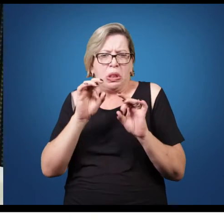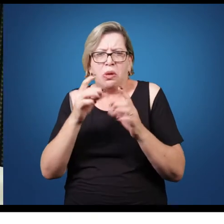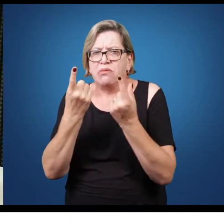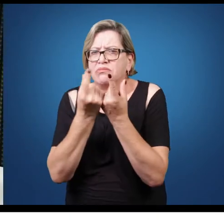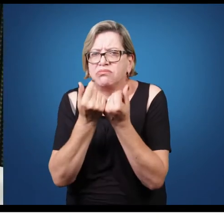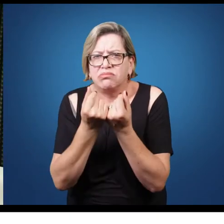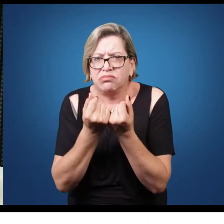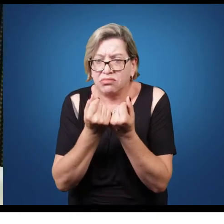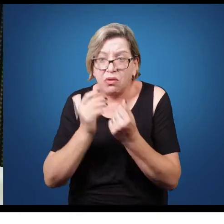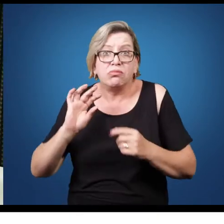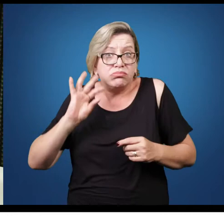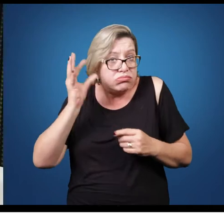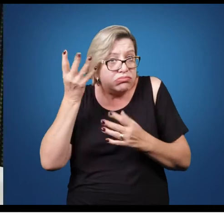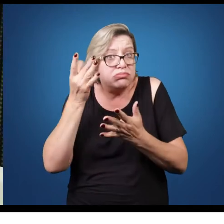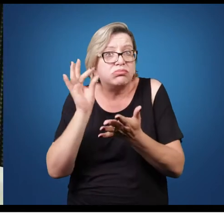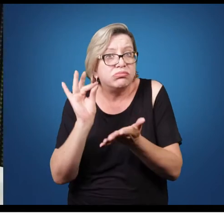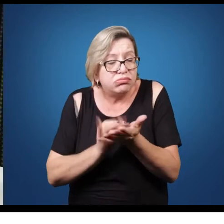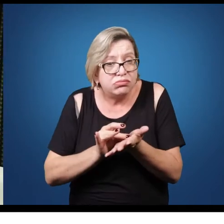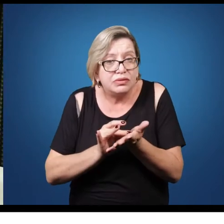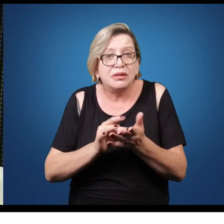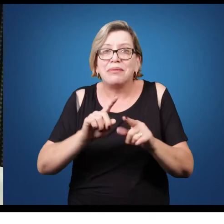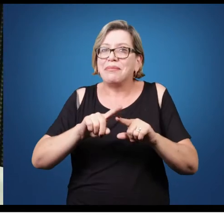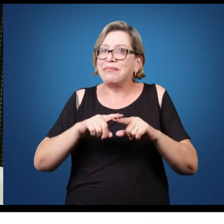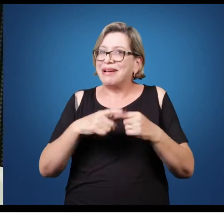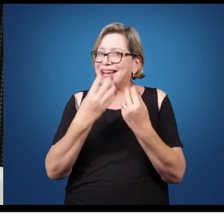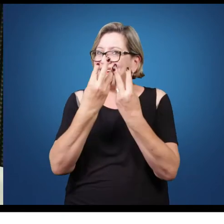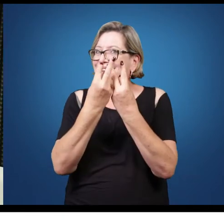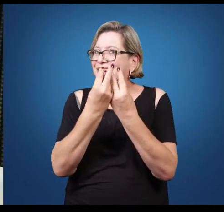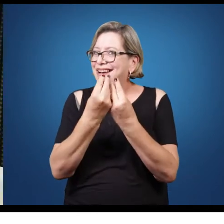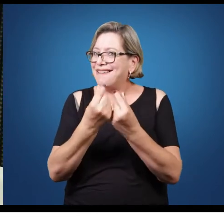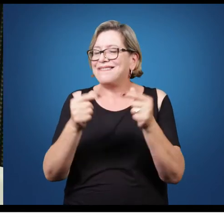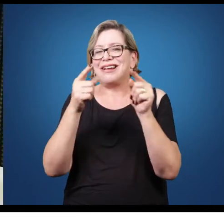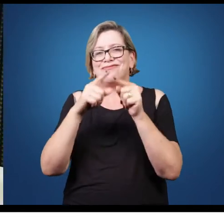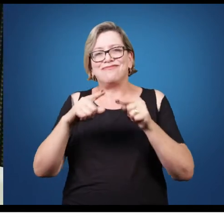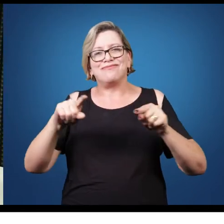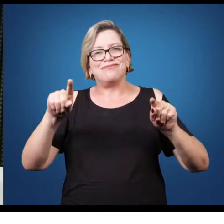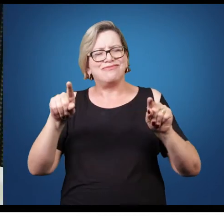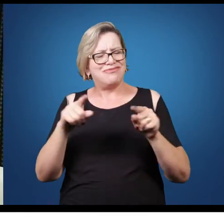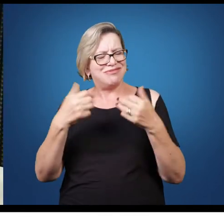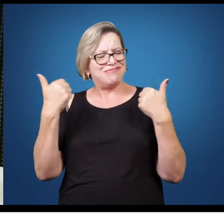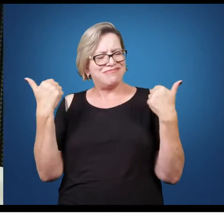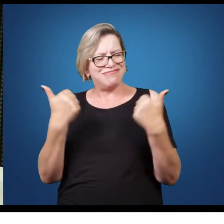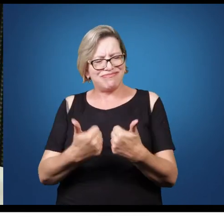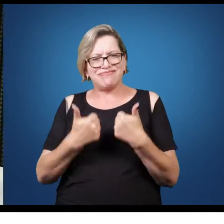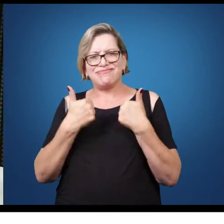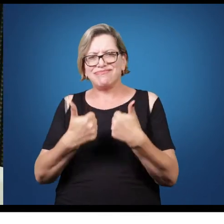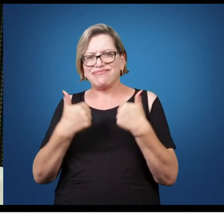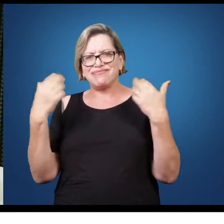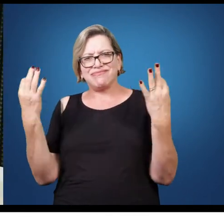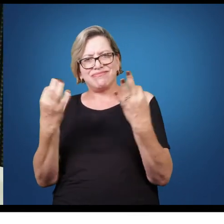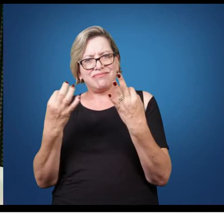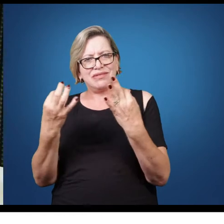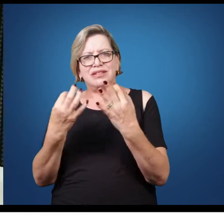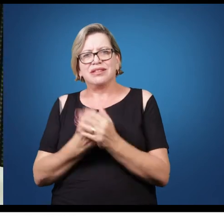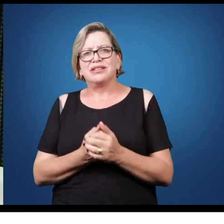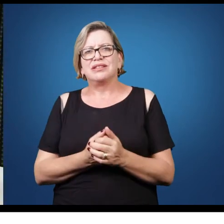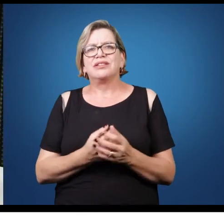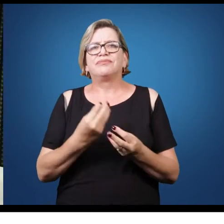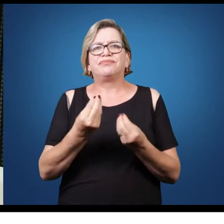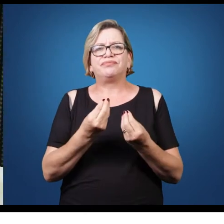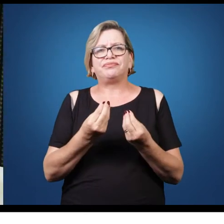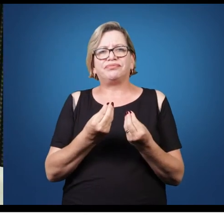isso aconteceu mas os mais um produto artístico né quanto os outros não foram só porcaria mesmo